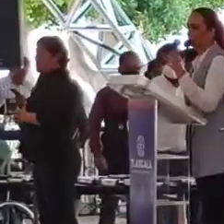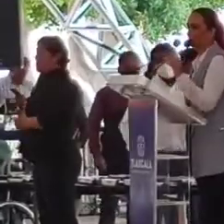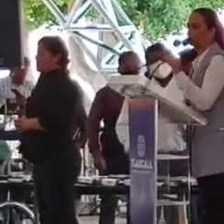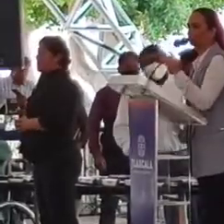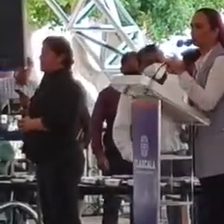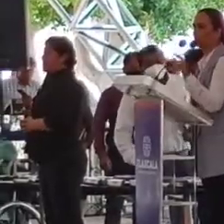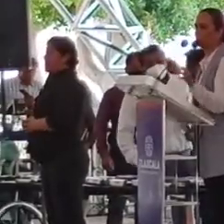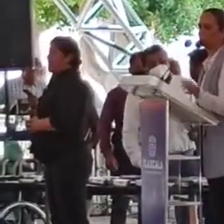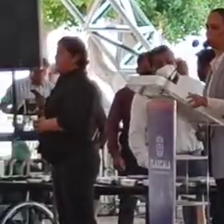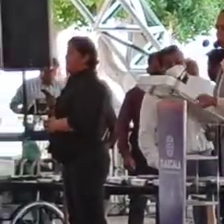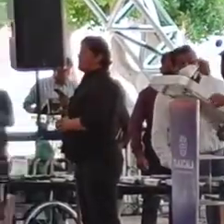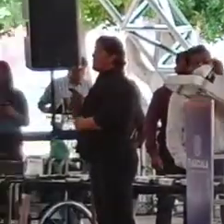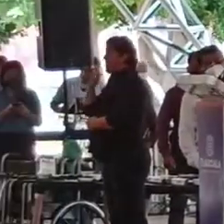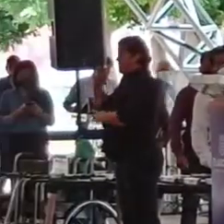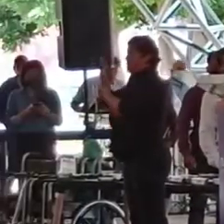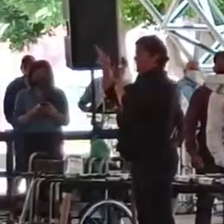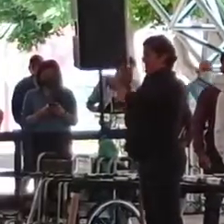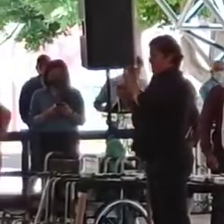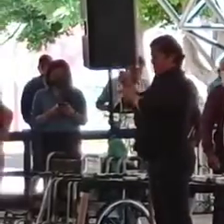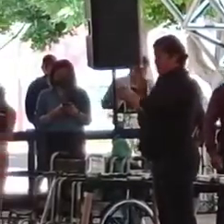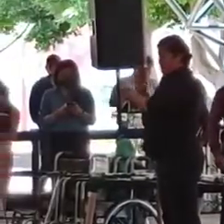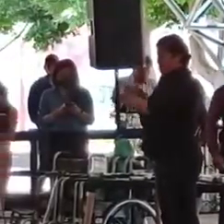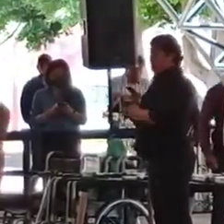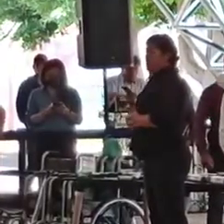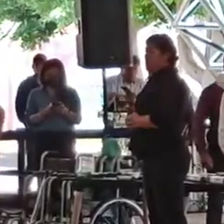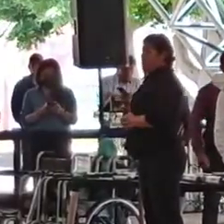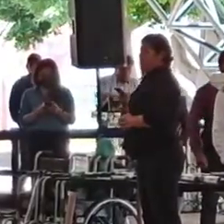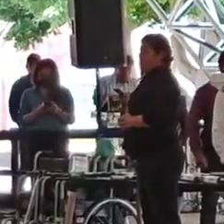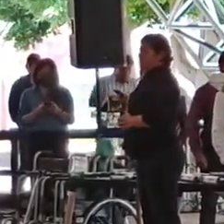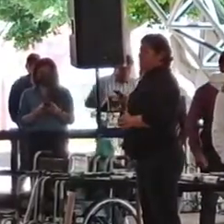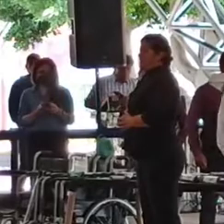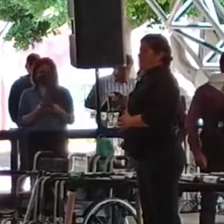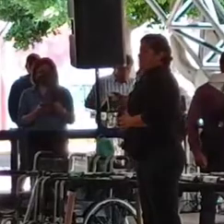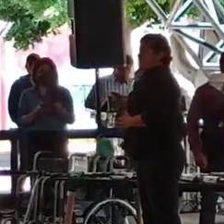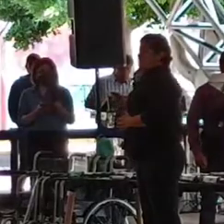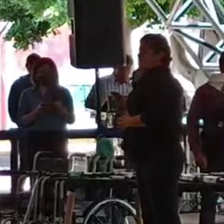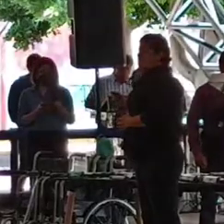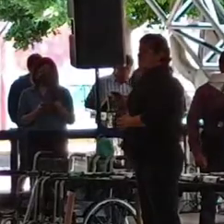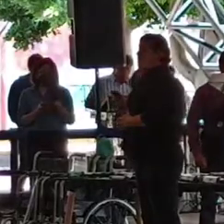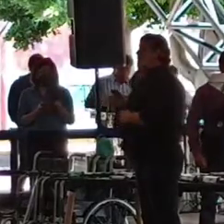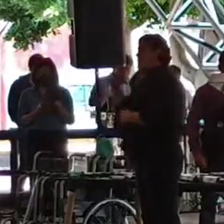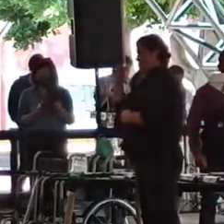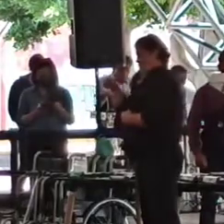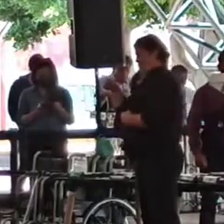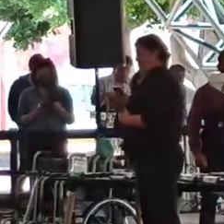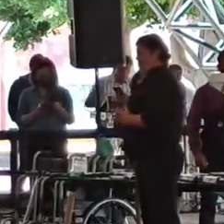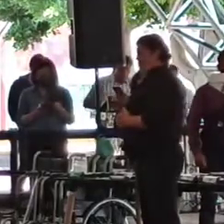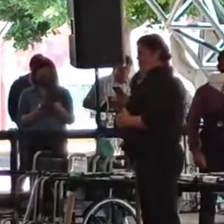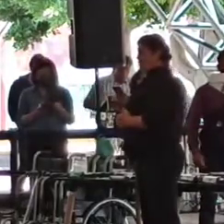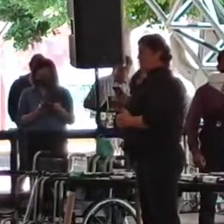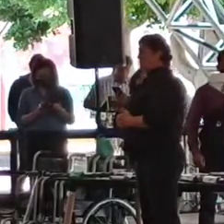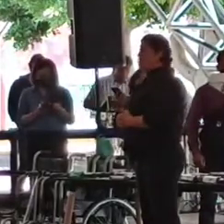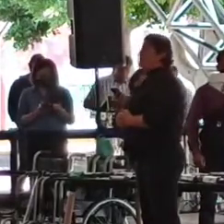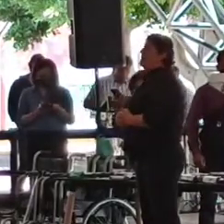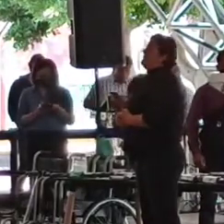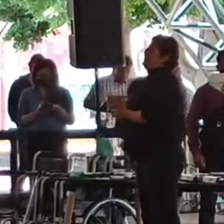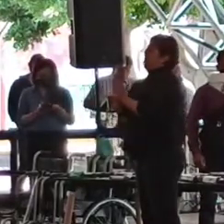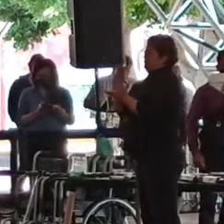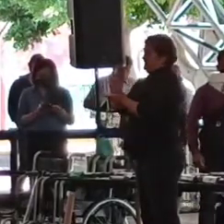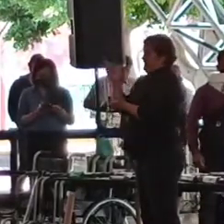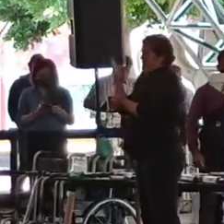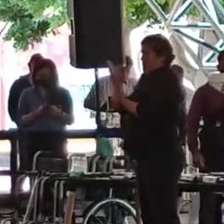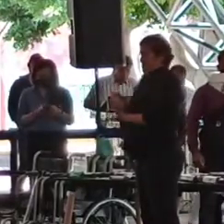la más cordial bienvenida. Y sobre todo, agradecemos muchísimo la presencia de nuestra